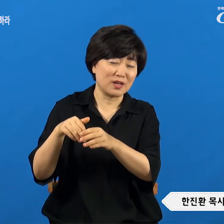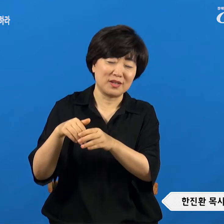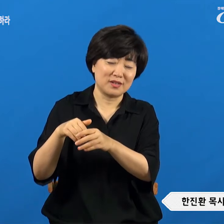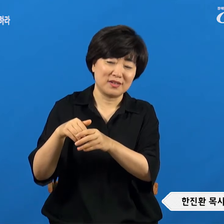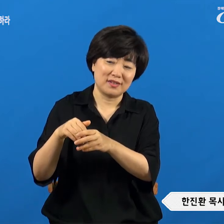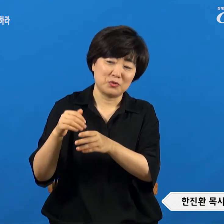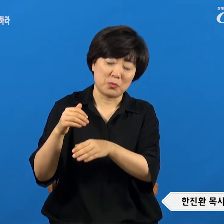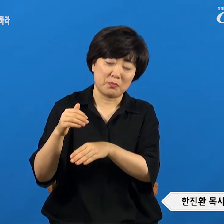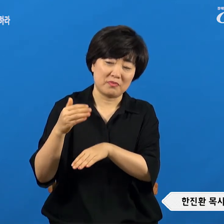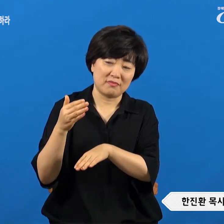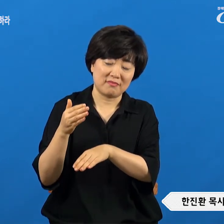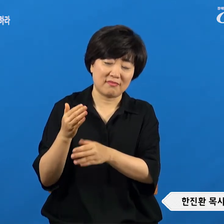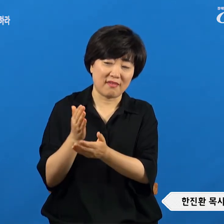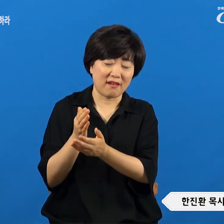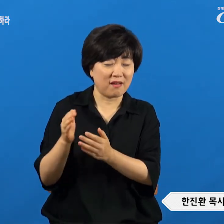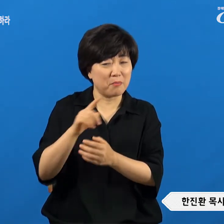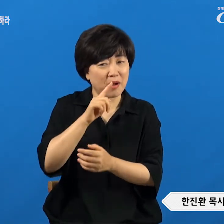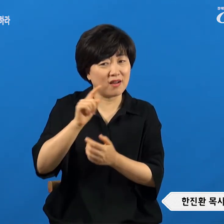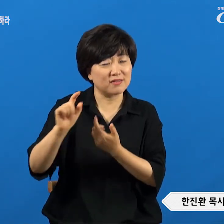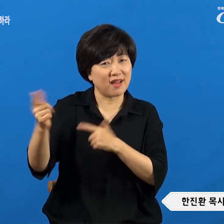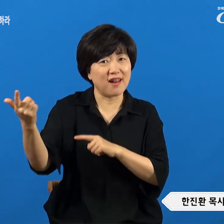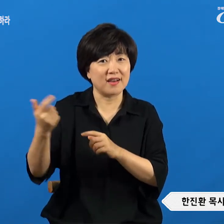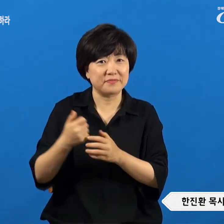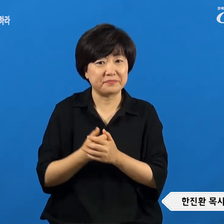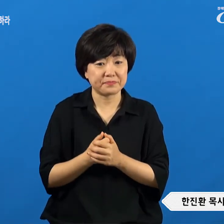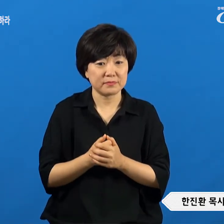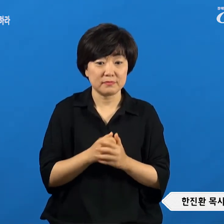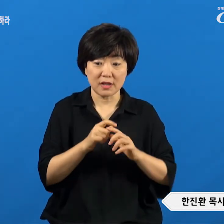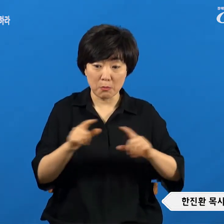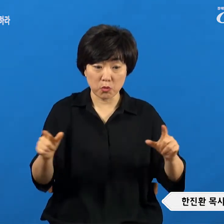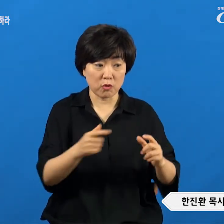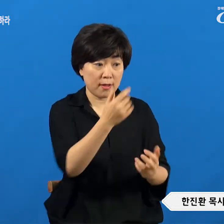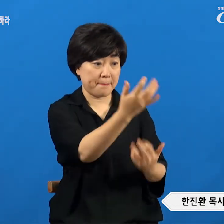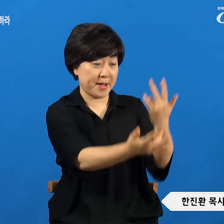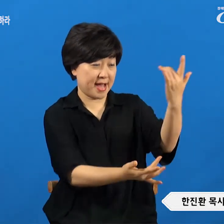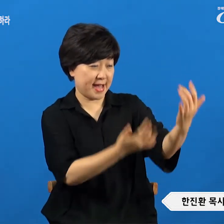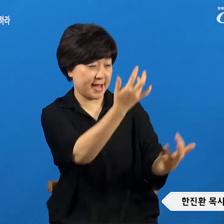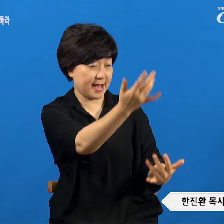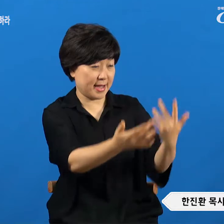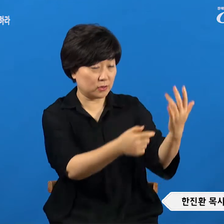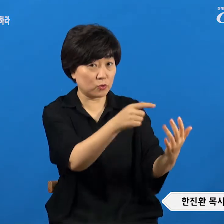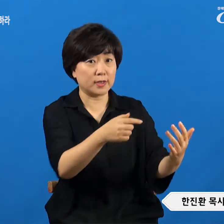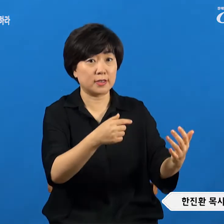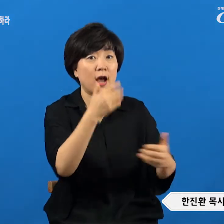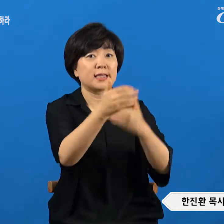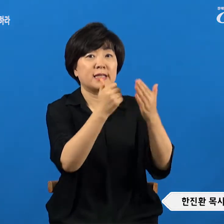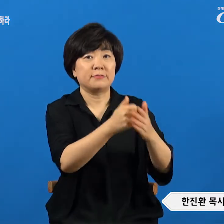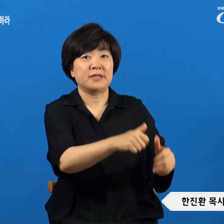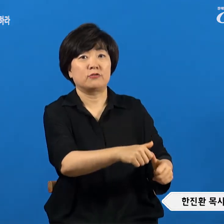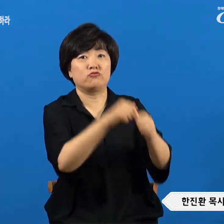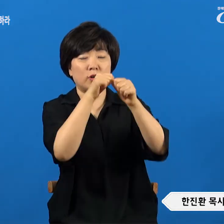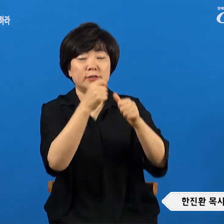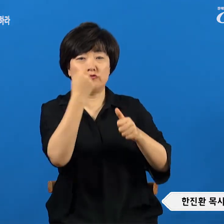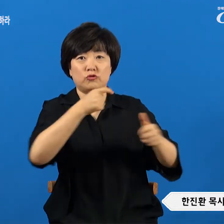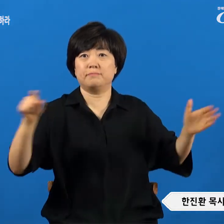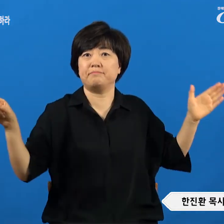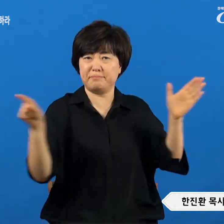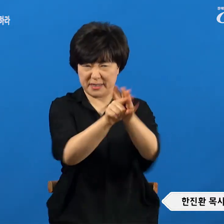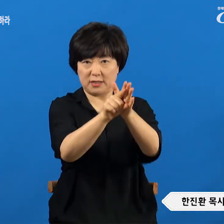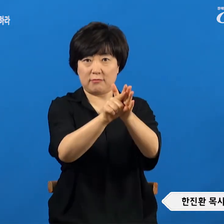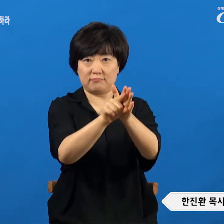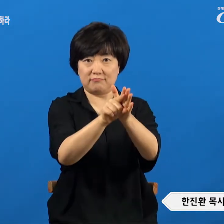우리는 보통 하나님이 풀무불 가운데서 건져내실 줄 믿습니다 할 때에 믿음이 좋다고